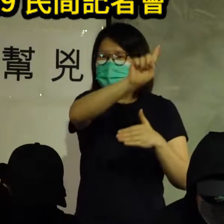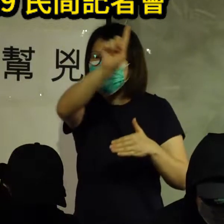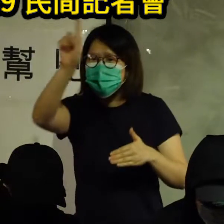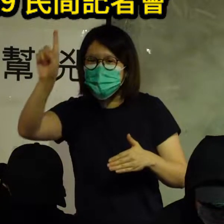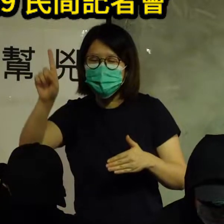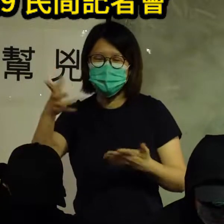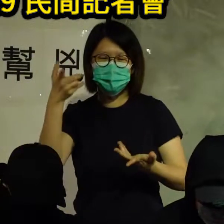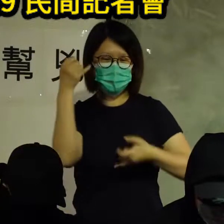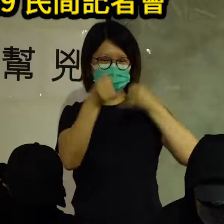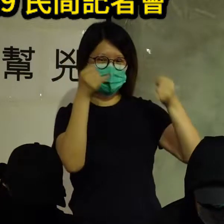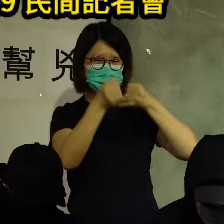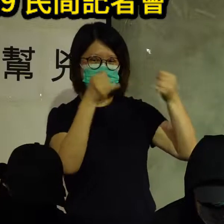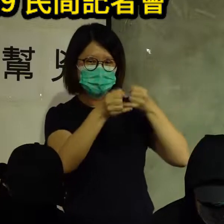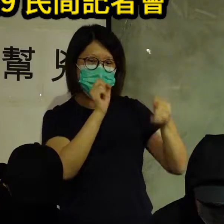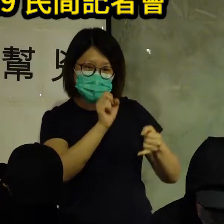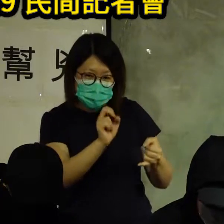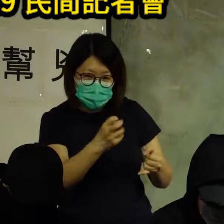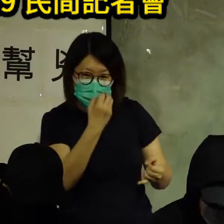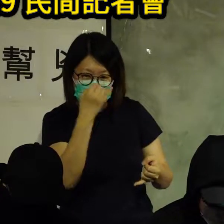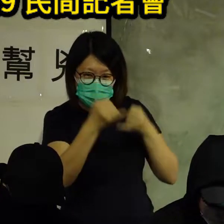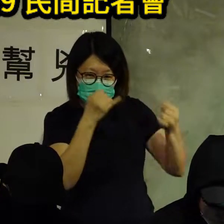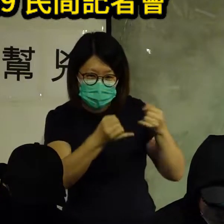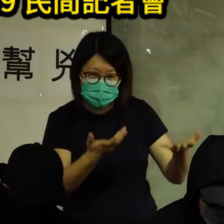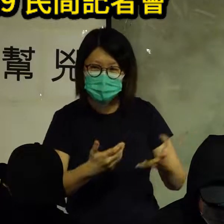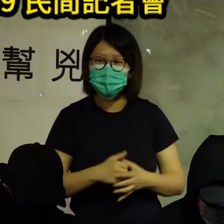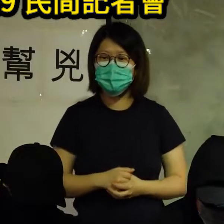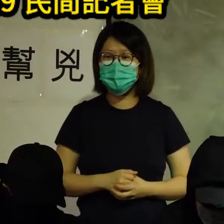限作出控罪和禁制